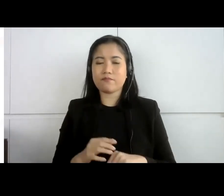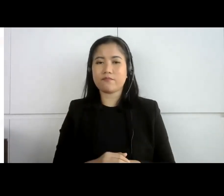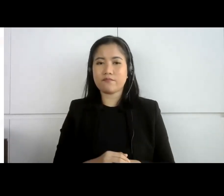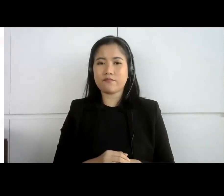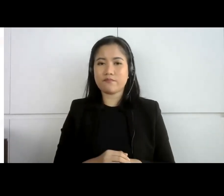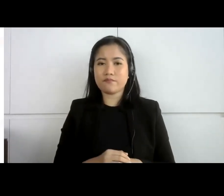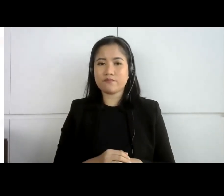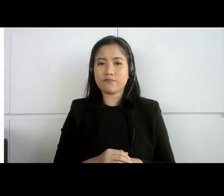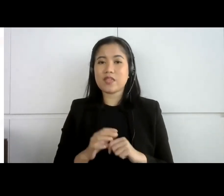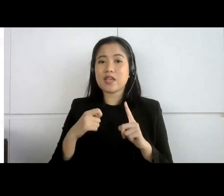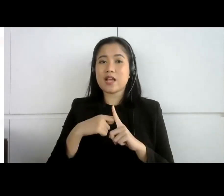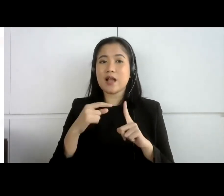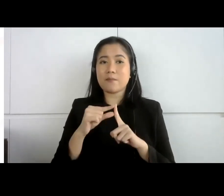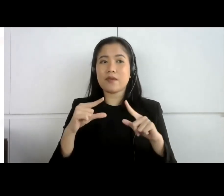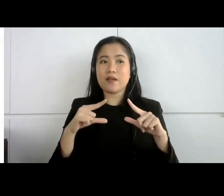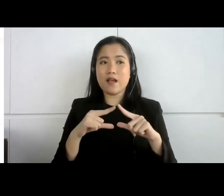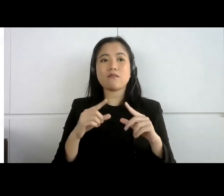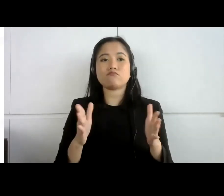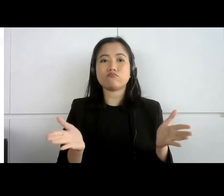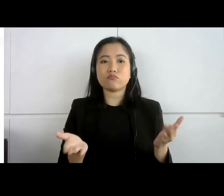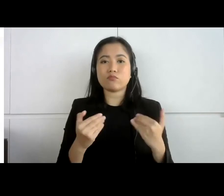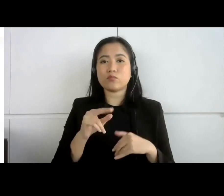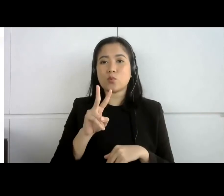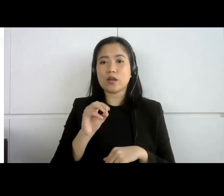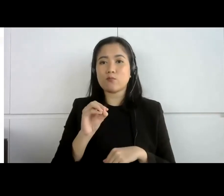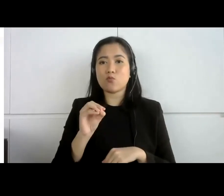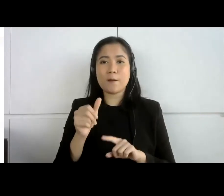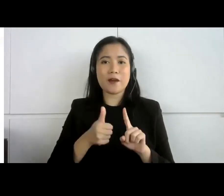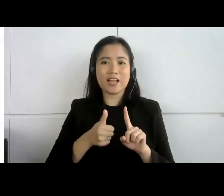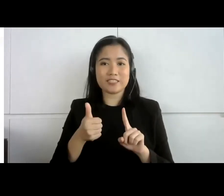KPA berdiri di tahun 2016.